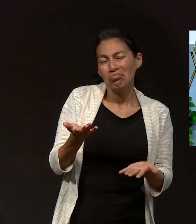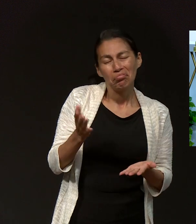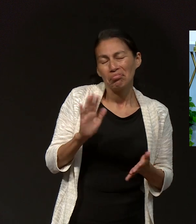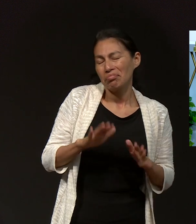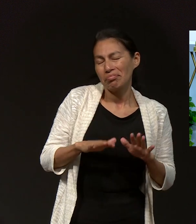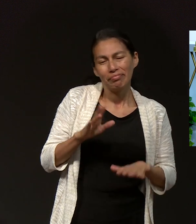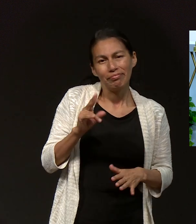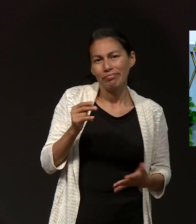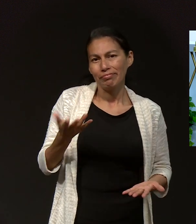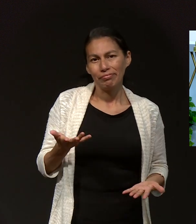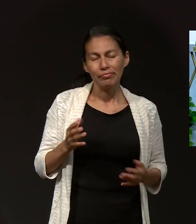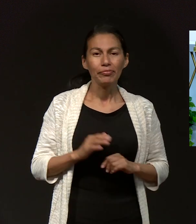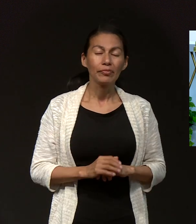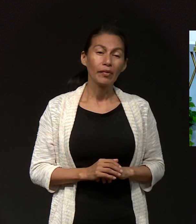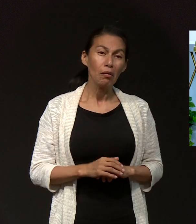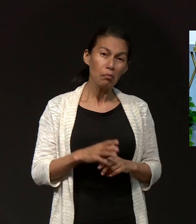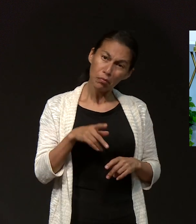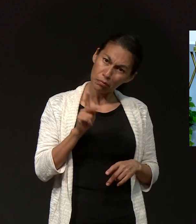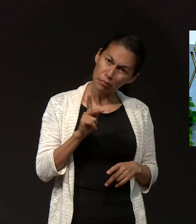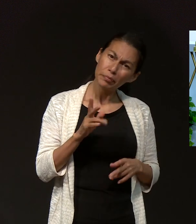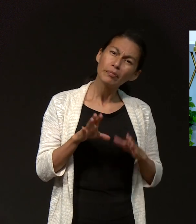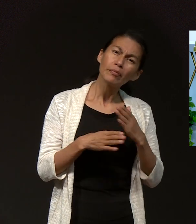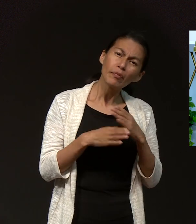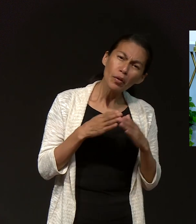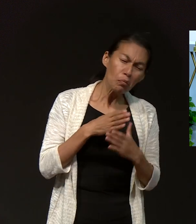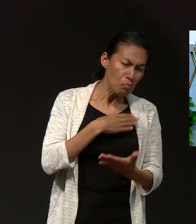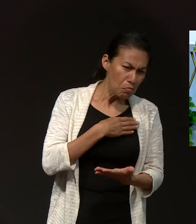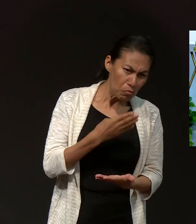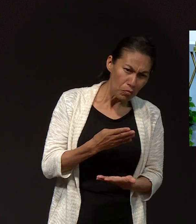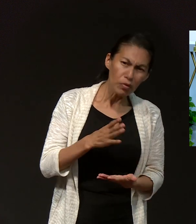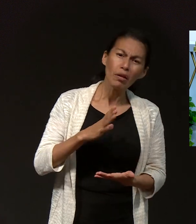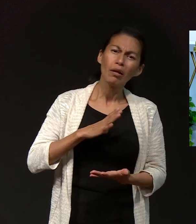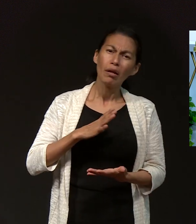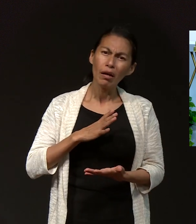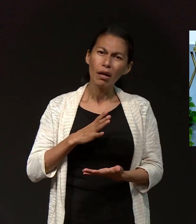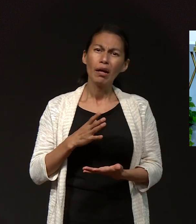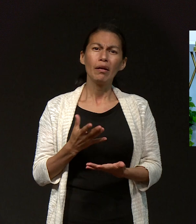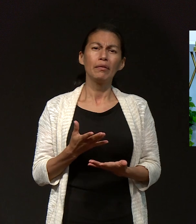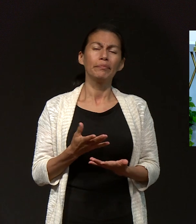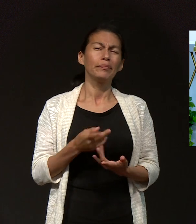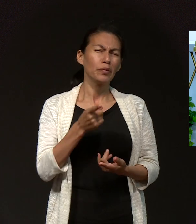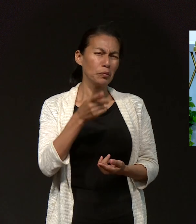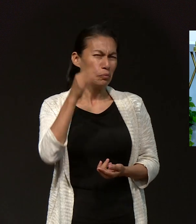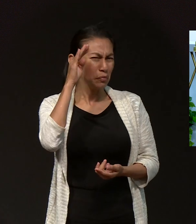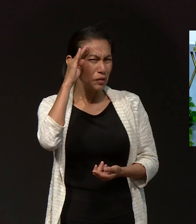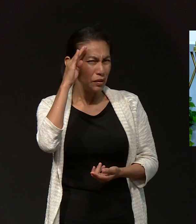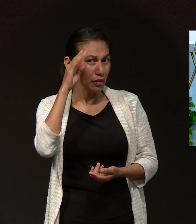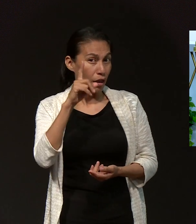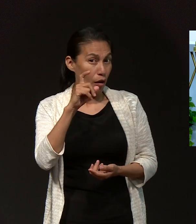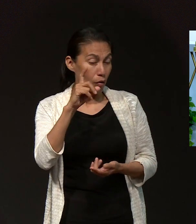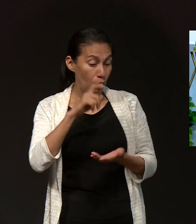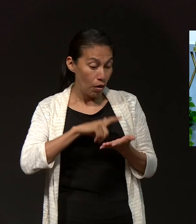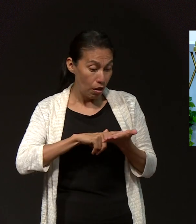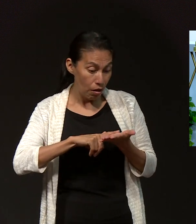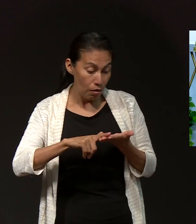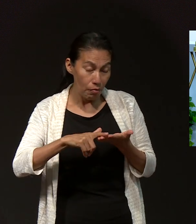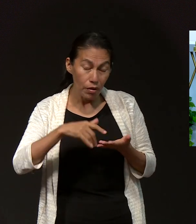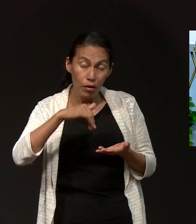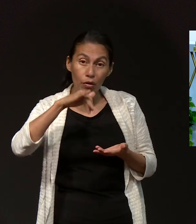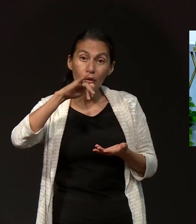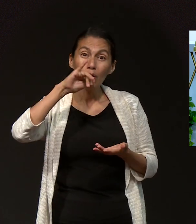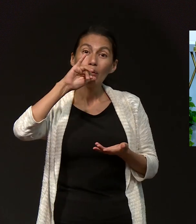todo lo bueno que hemos recibido y que tenemos. Ponte a pensar del agua limpia que tomas,